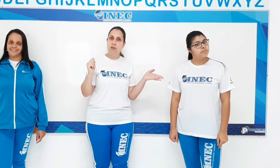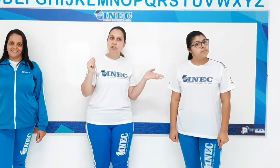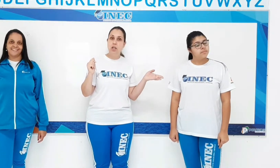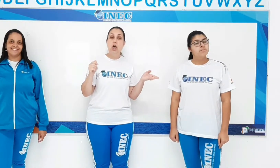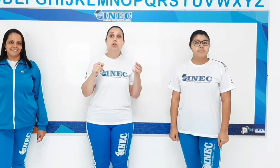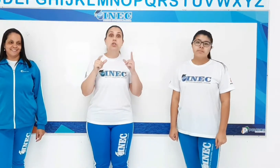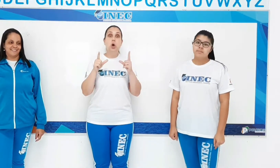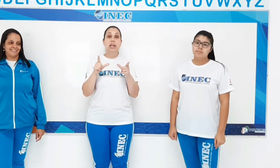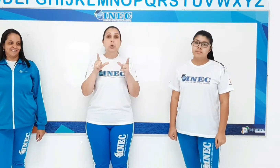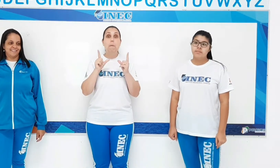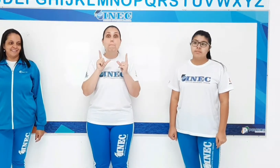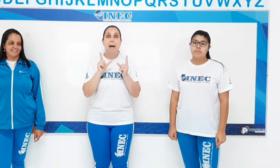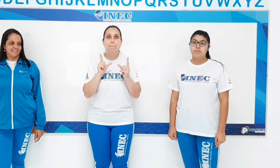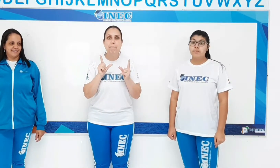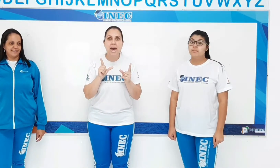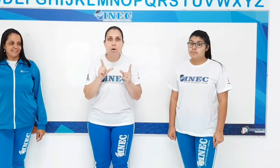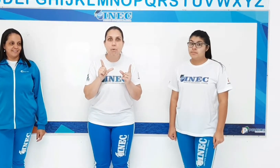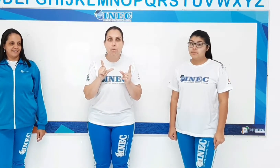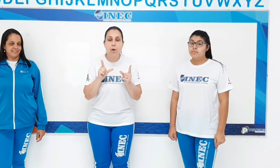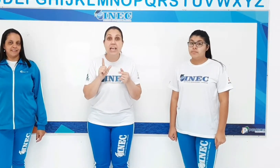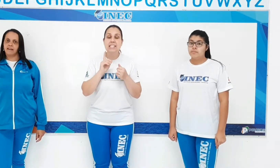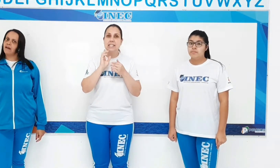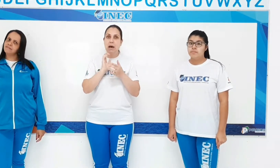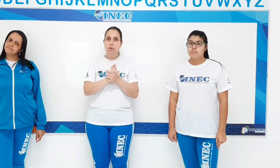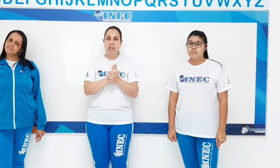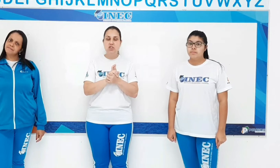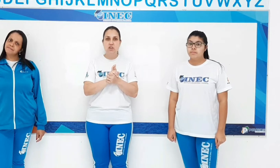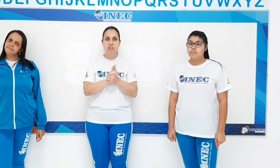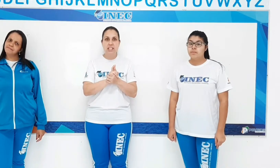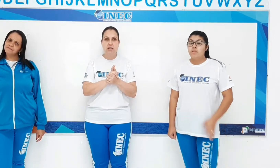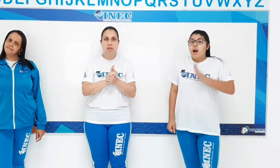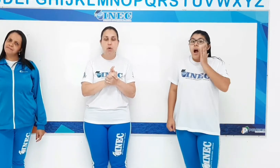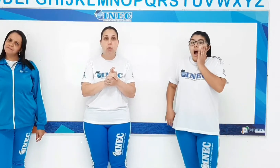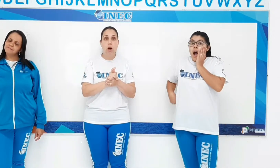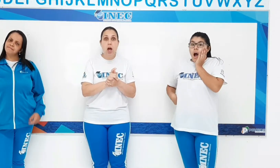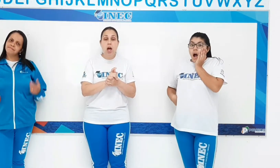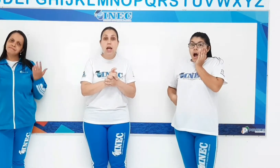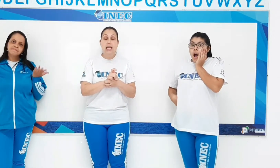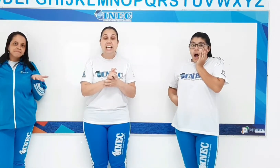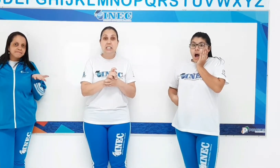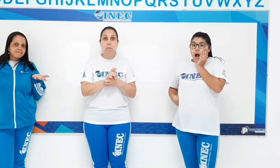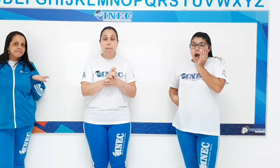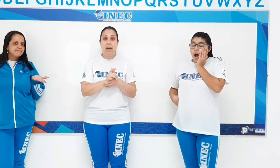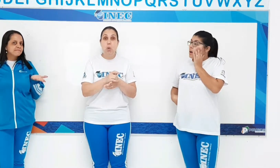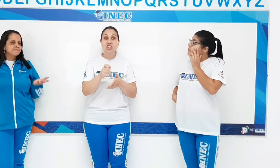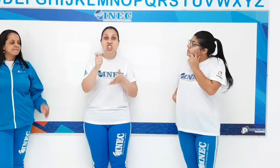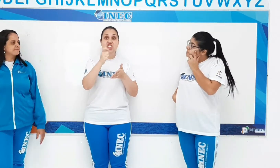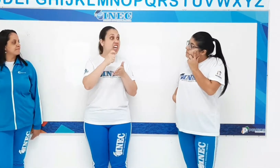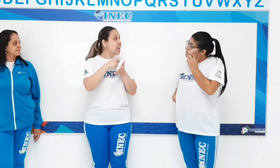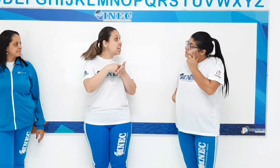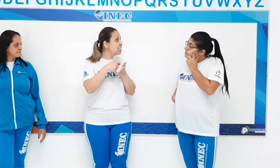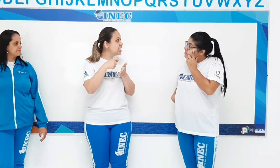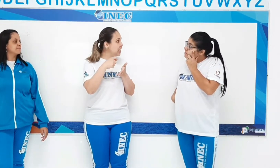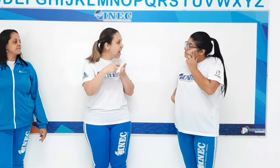Tia Stephanie, só que num papel. E sabe o que a gente faz, Viveu? Nesse papel a